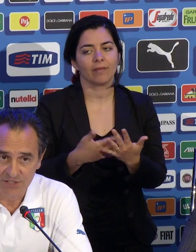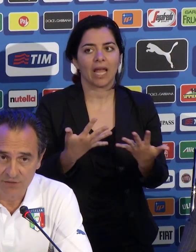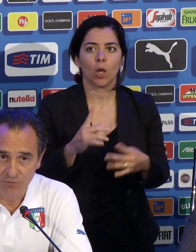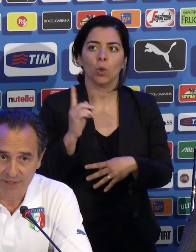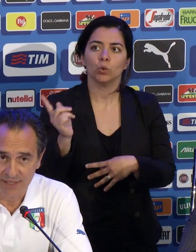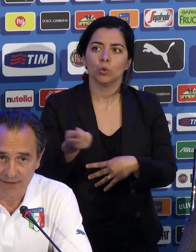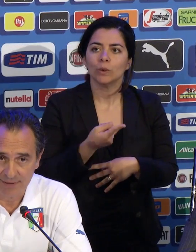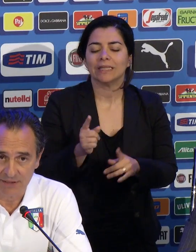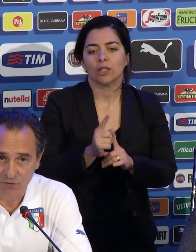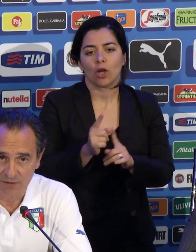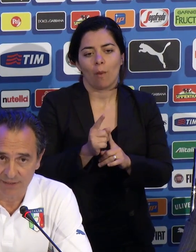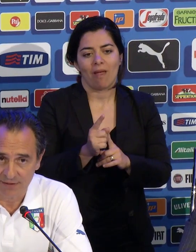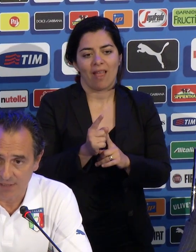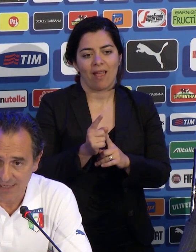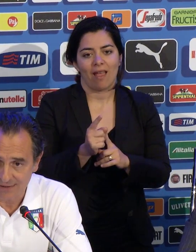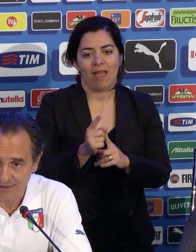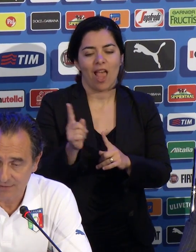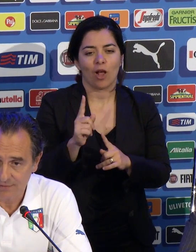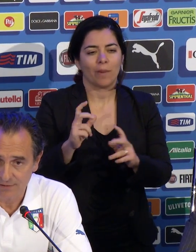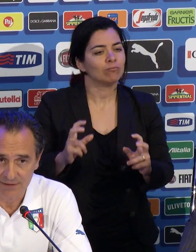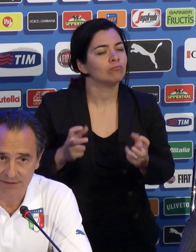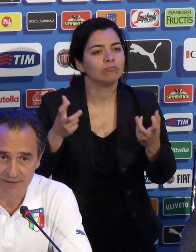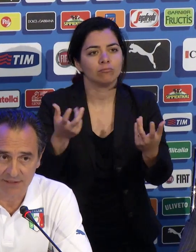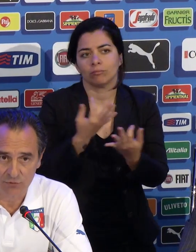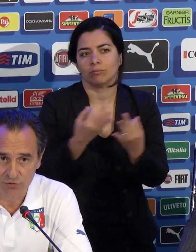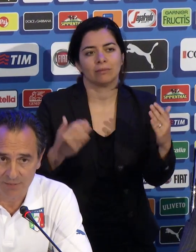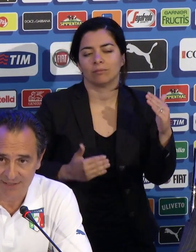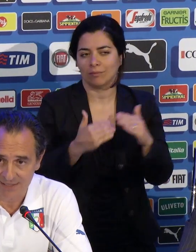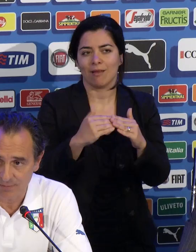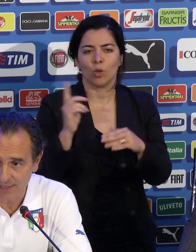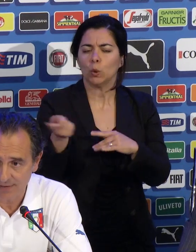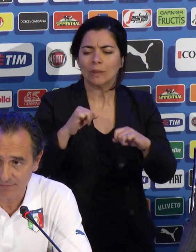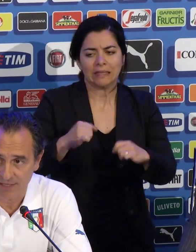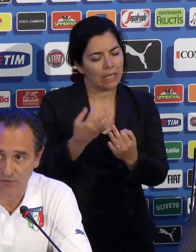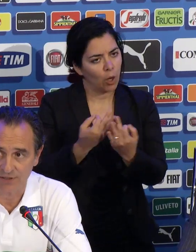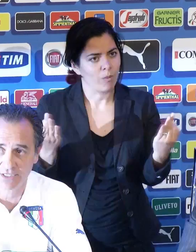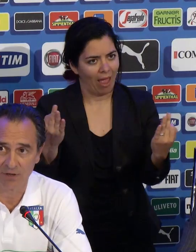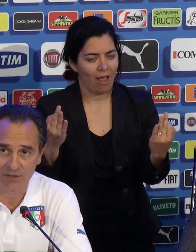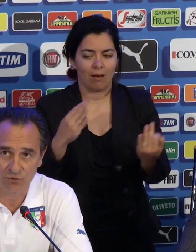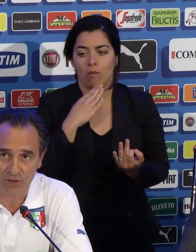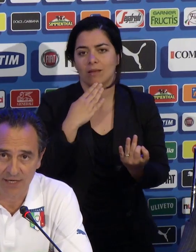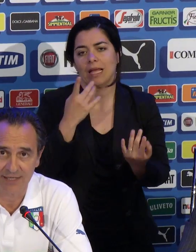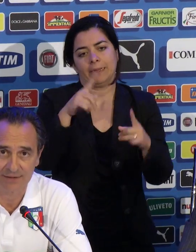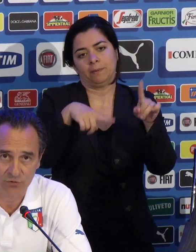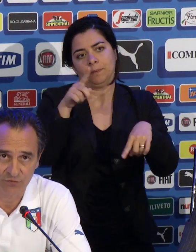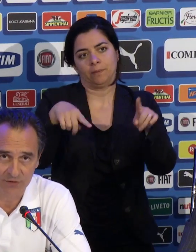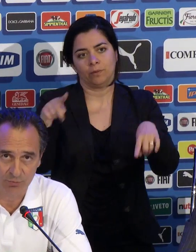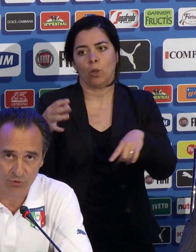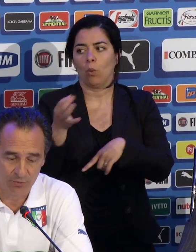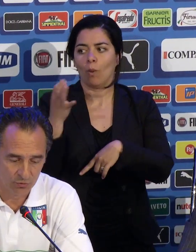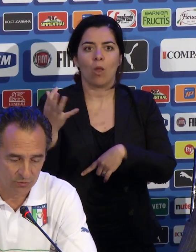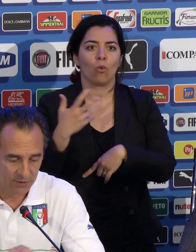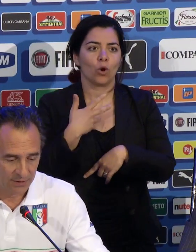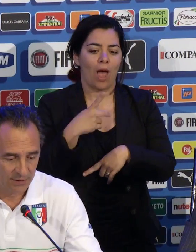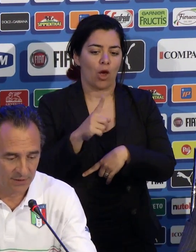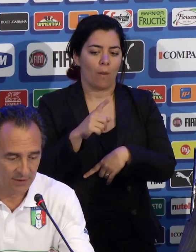hanno reagito in maniera particolarmente brillante. Stanno tutti abbastanza bene, chiaro che c'è qualcheduno che ha sofferto un po'